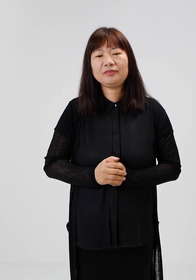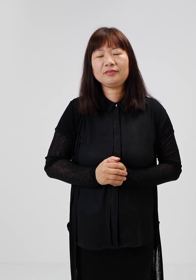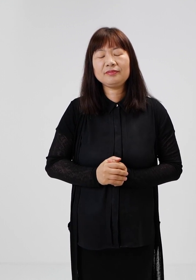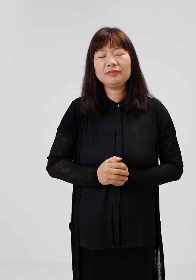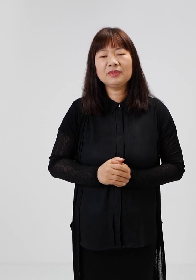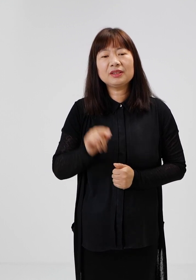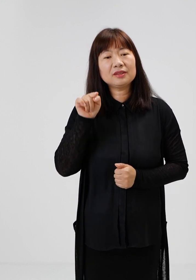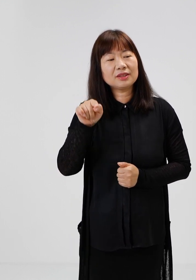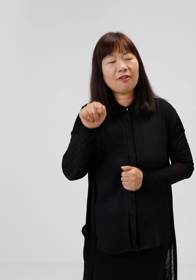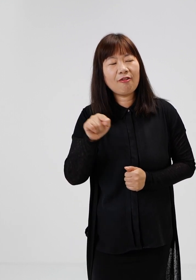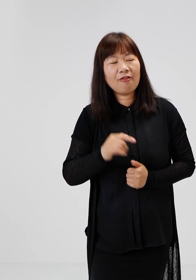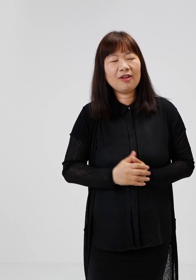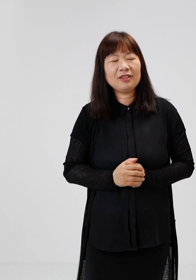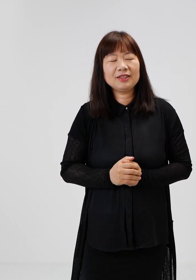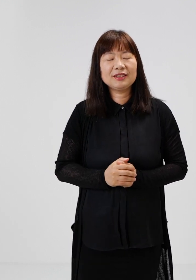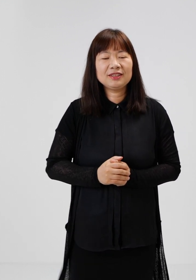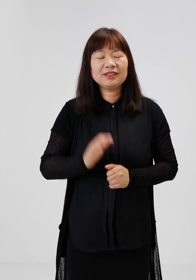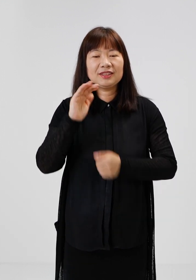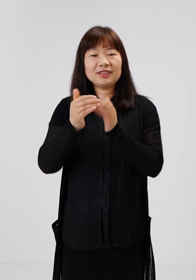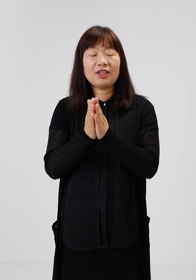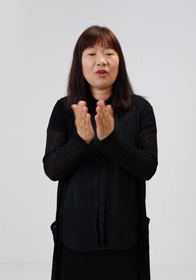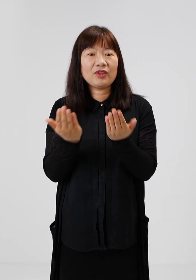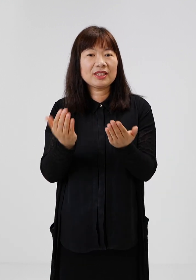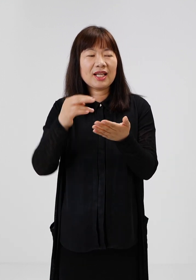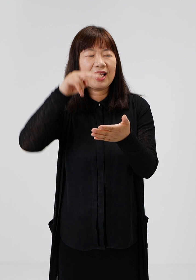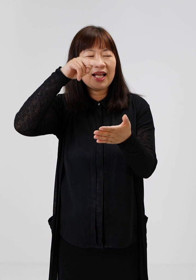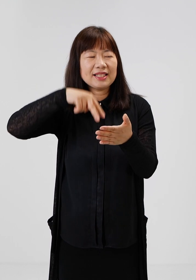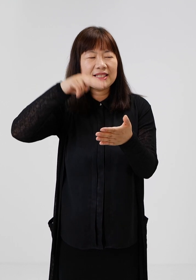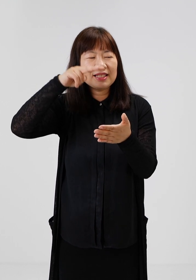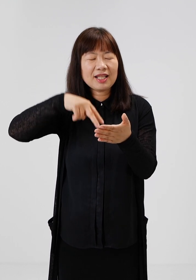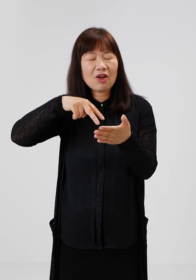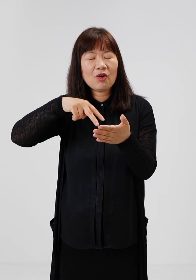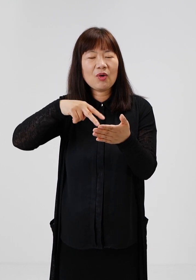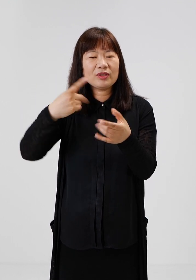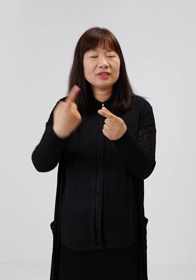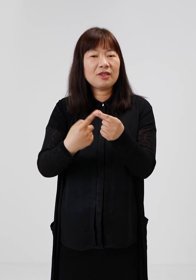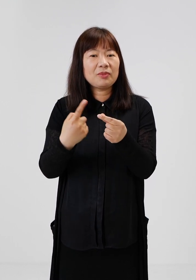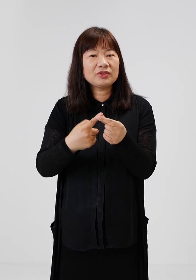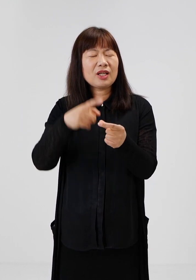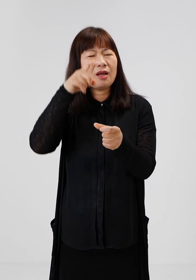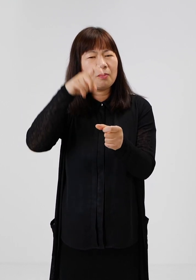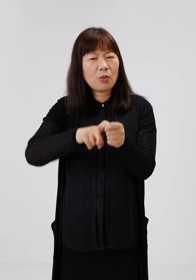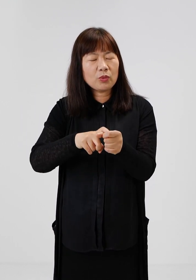그것은 이 성경을 읽으라는 게 첫 번째